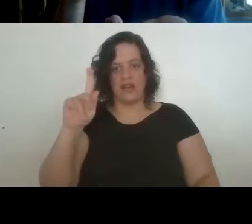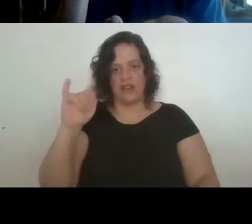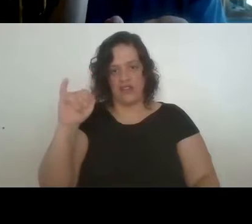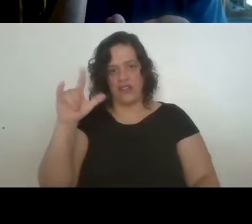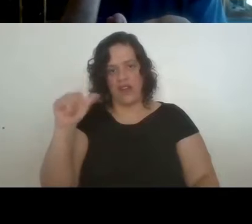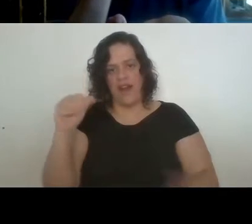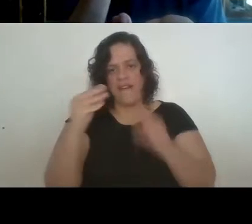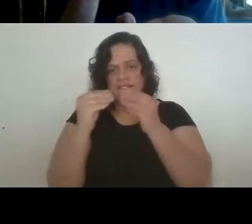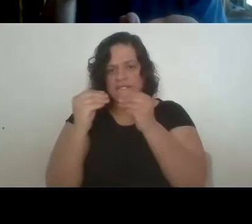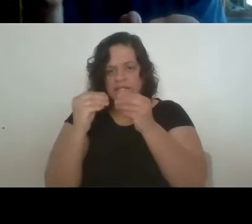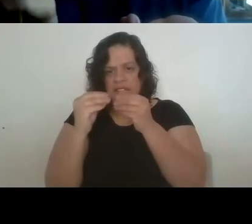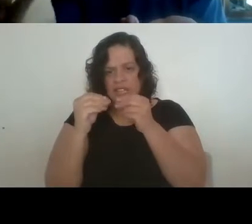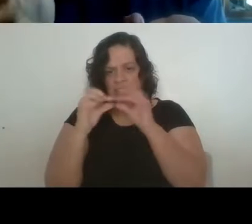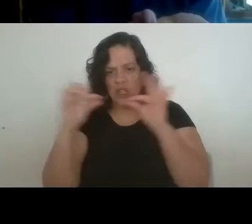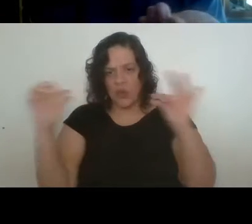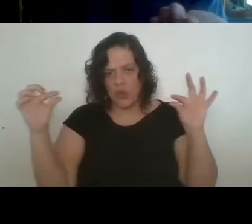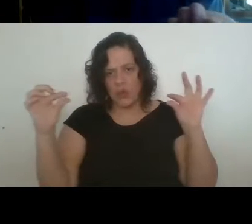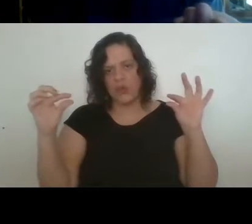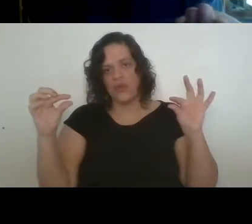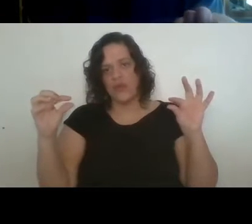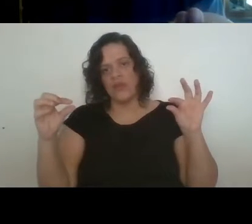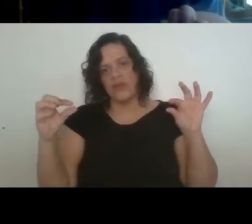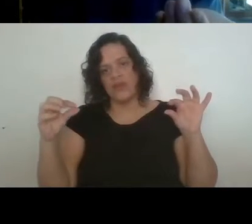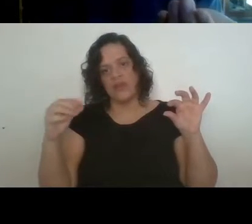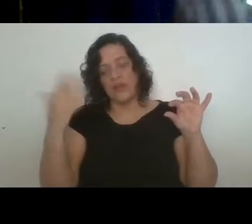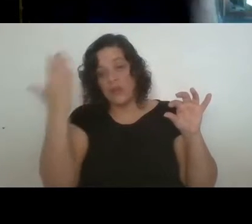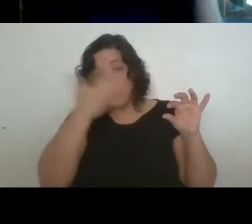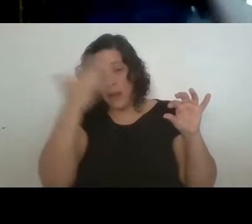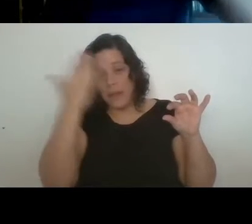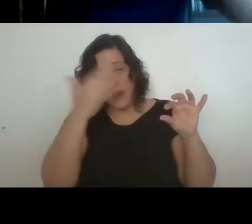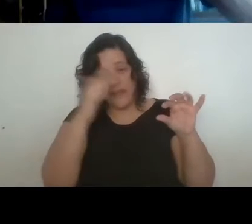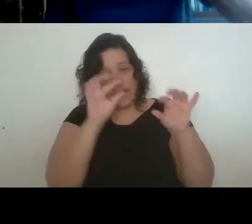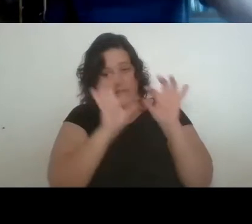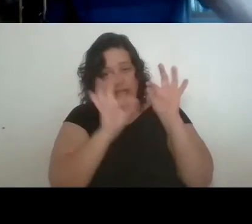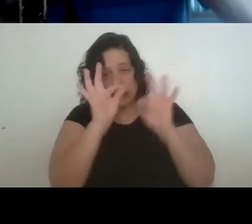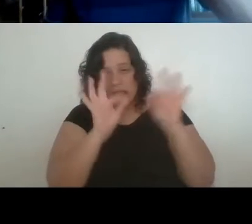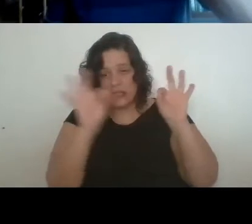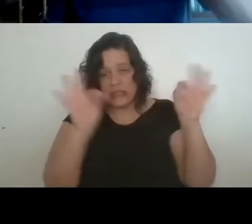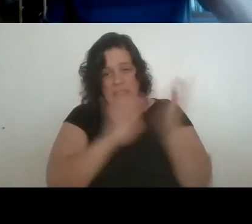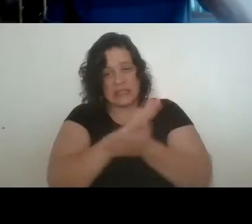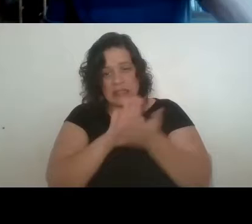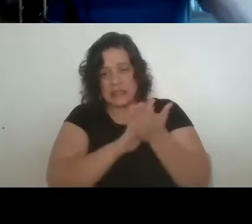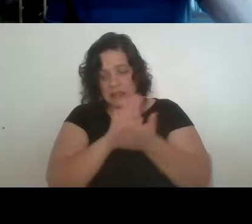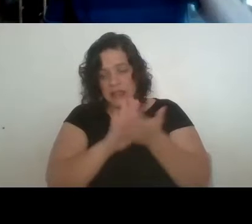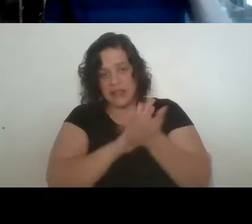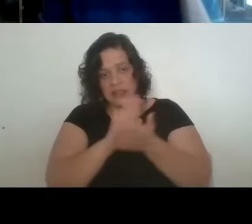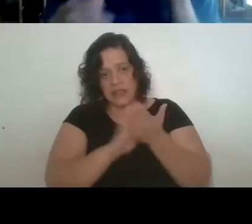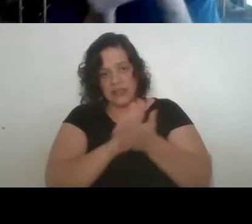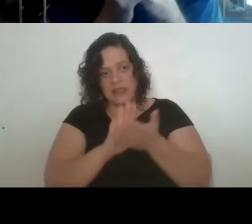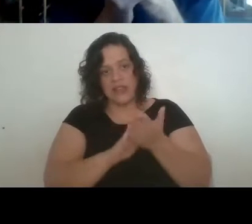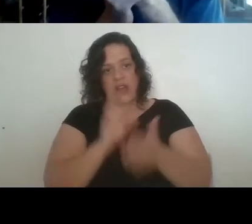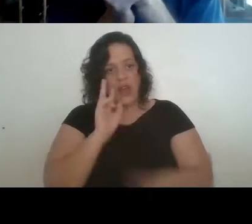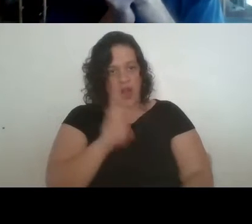vão ver que vocês não vão enxergar grão algum. Então, ele tem esse aspecto. Pode dar mais um clique,